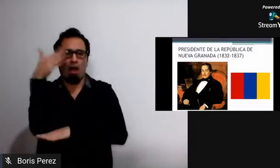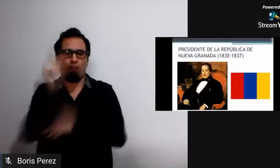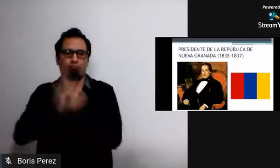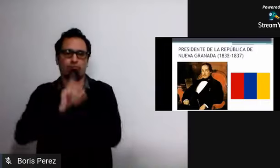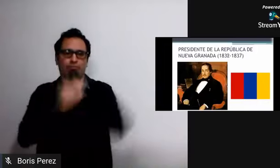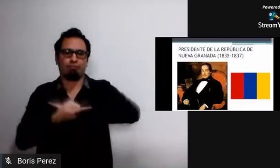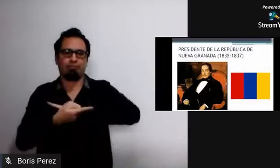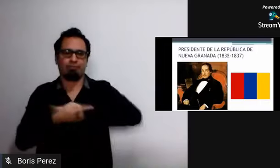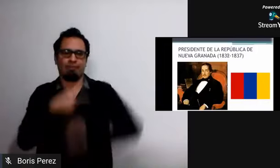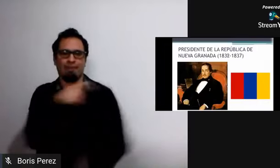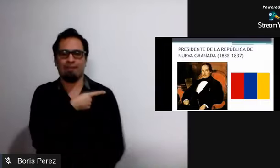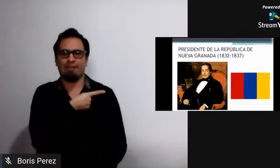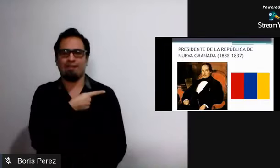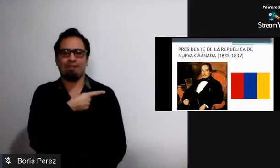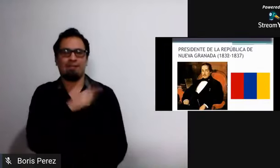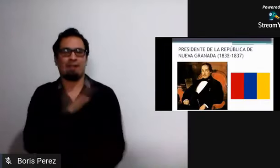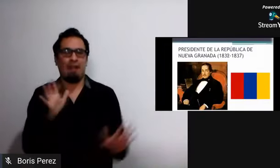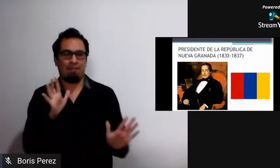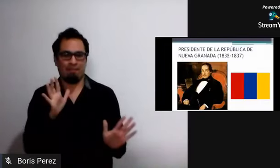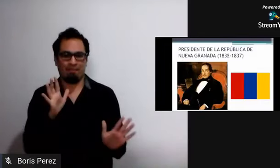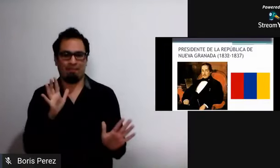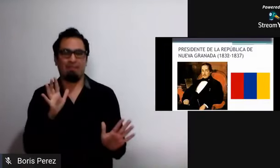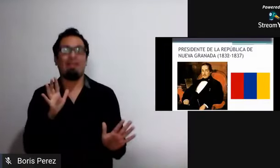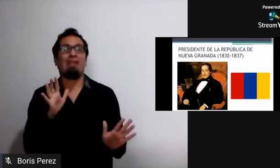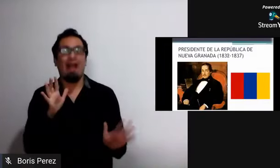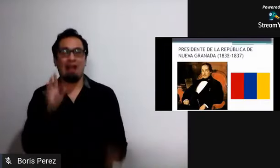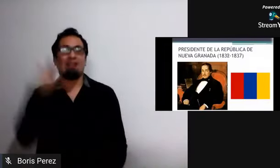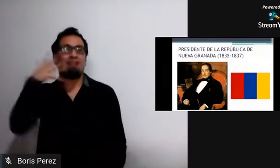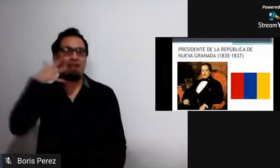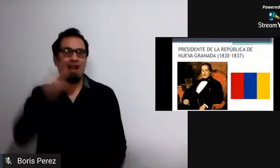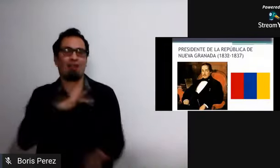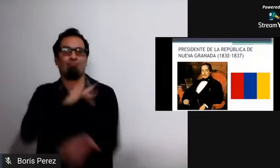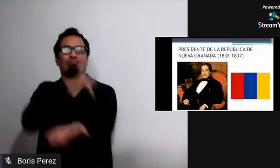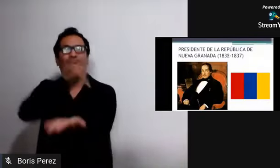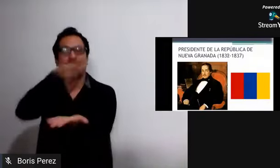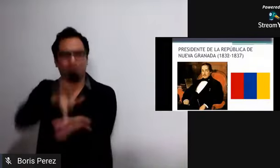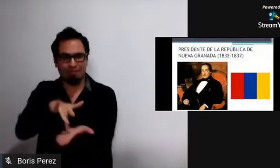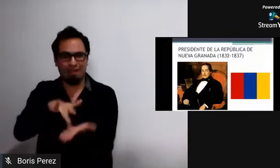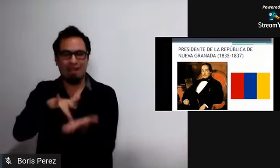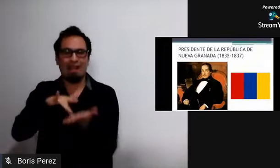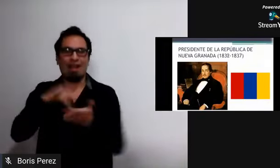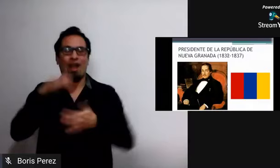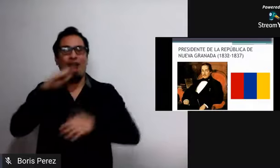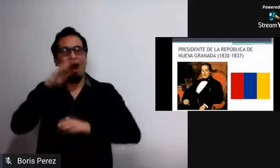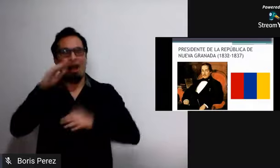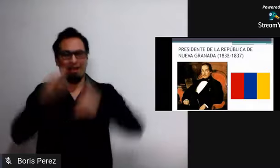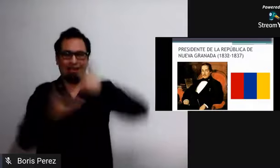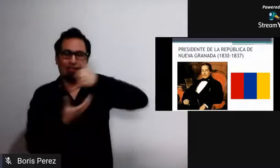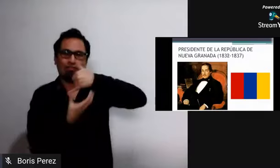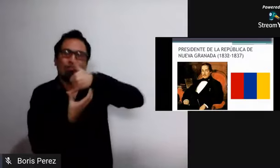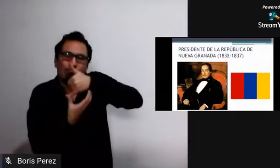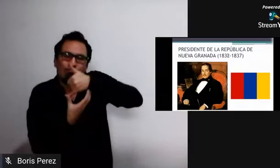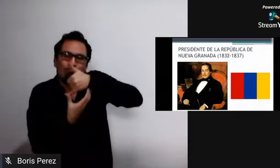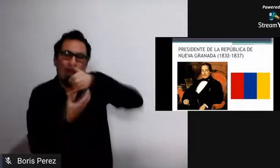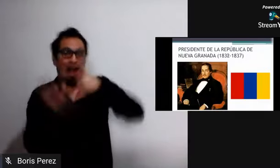Nueva Granada. La bandera también cambió, como ven en la imagen. Y Santander,